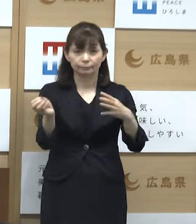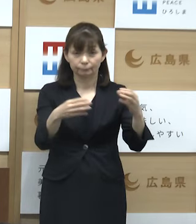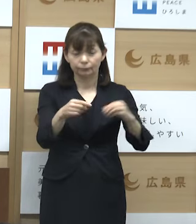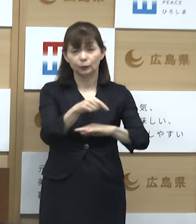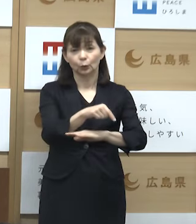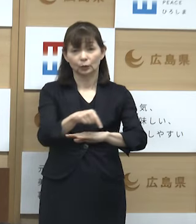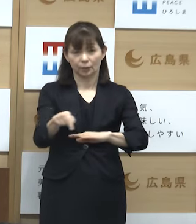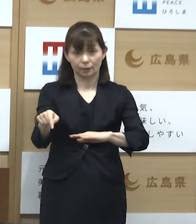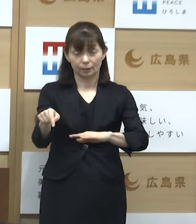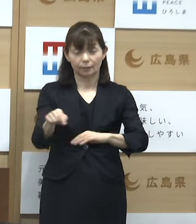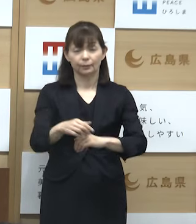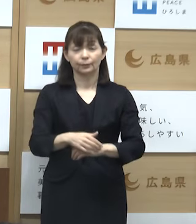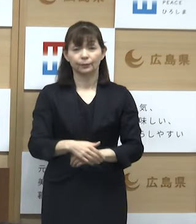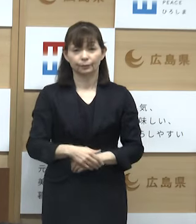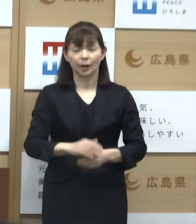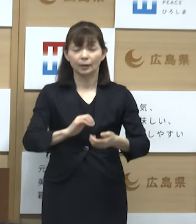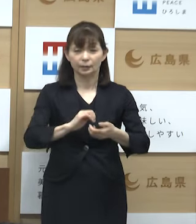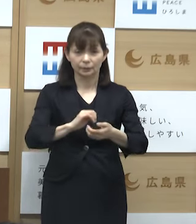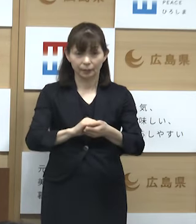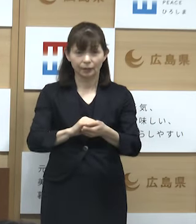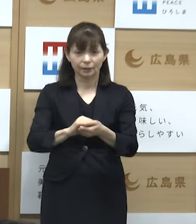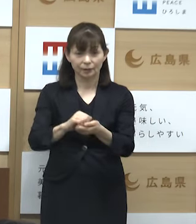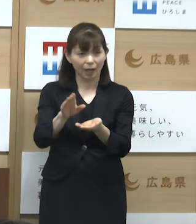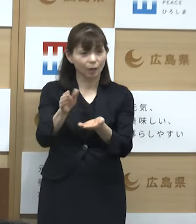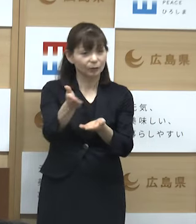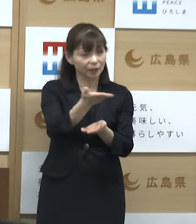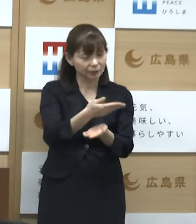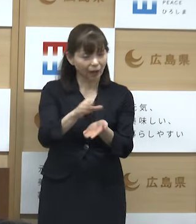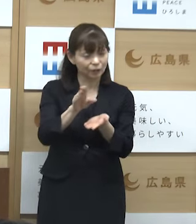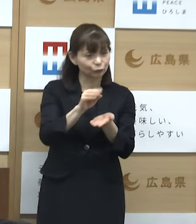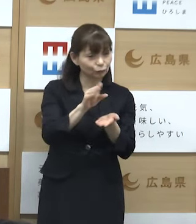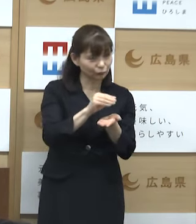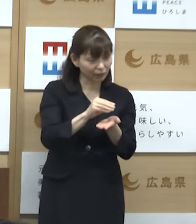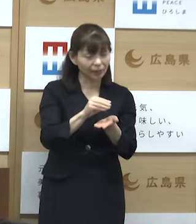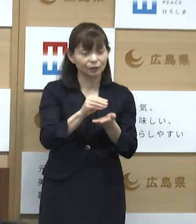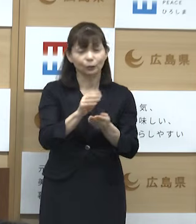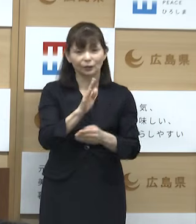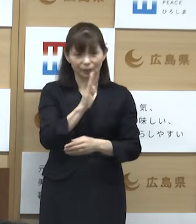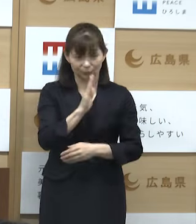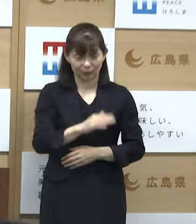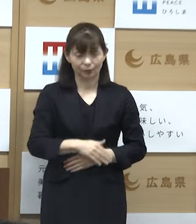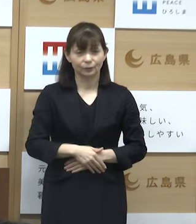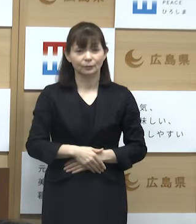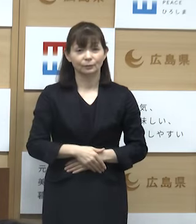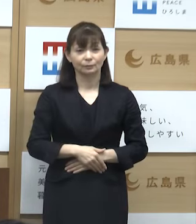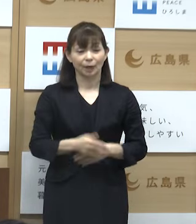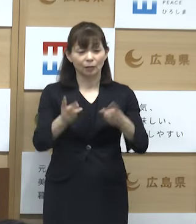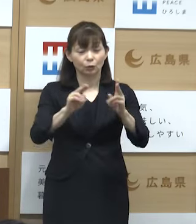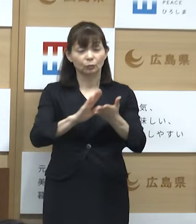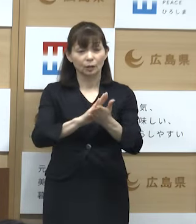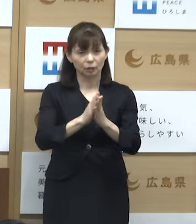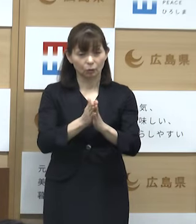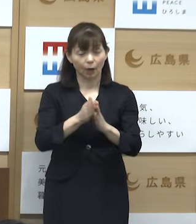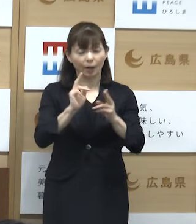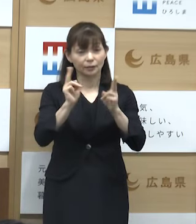ますので、ぜひ取材をいただければと思います。県では引き続き企業価値の向